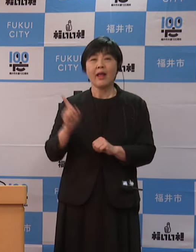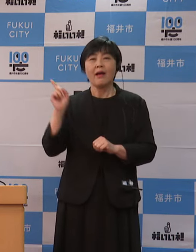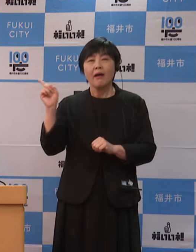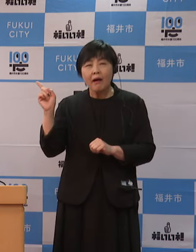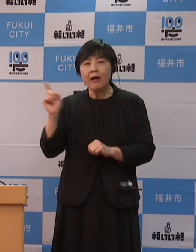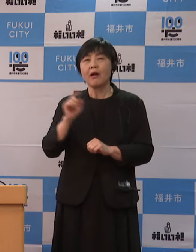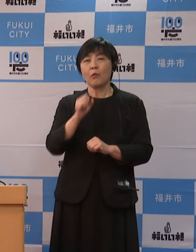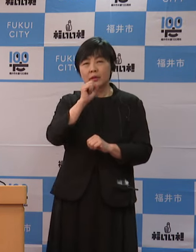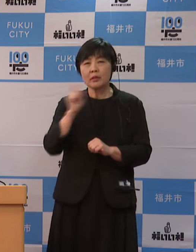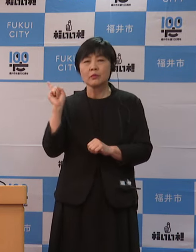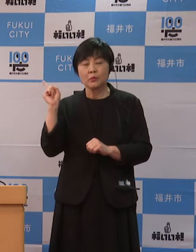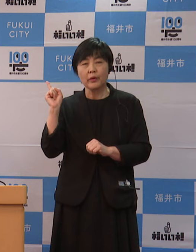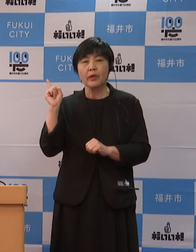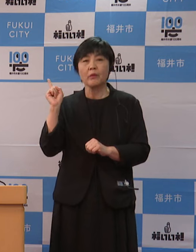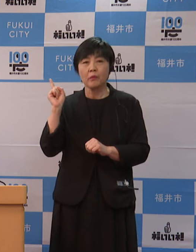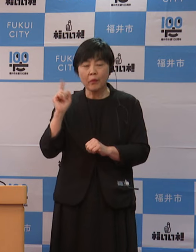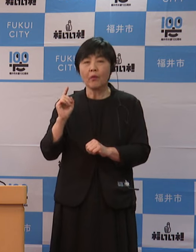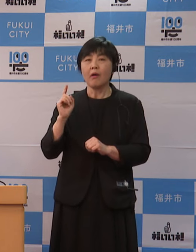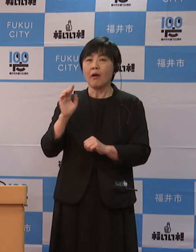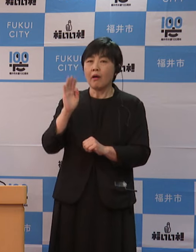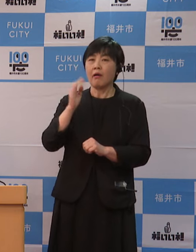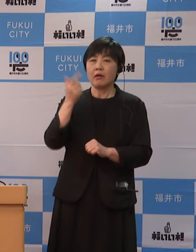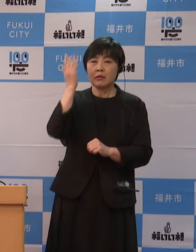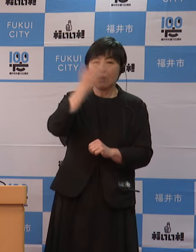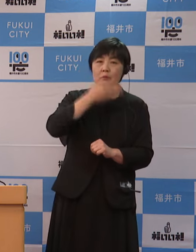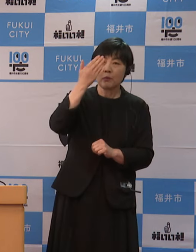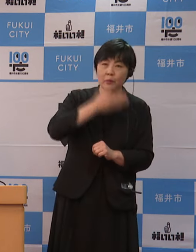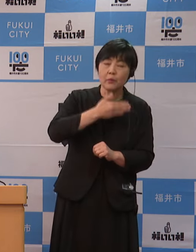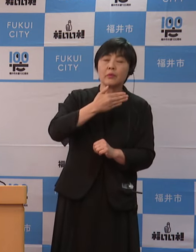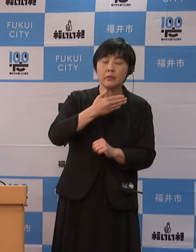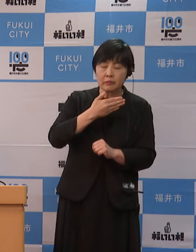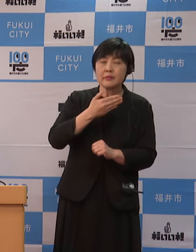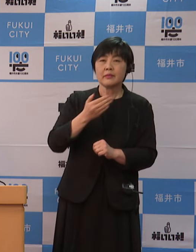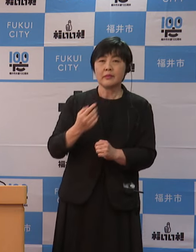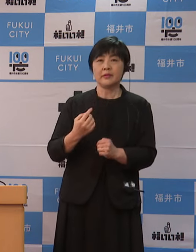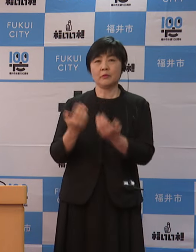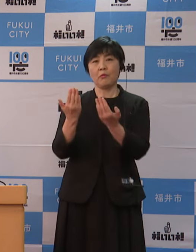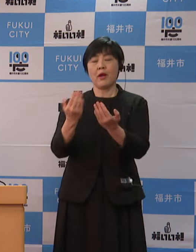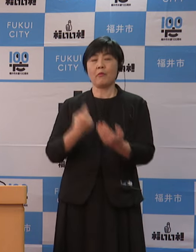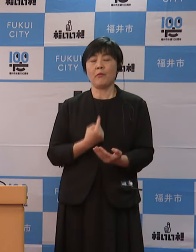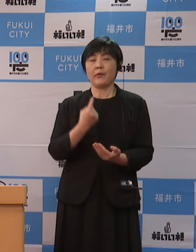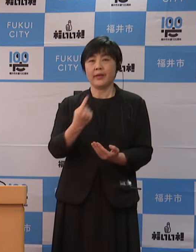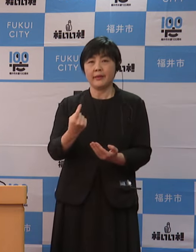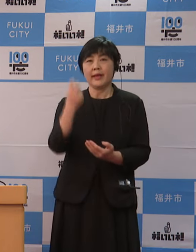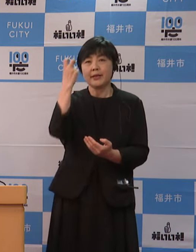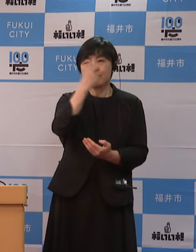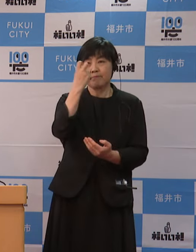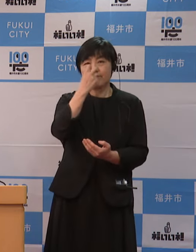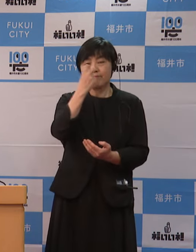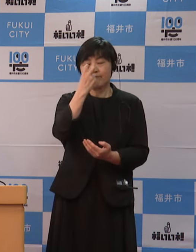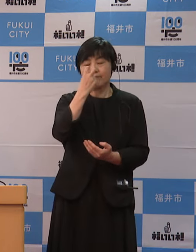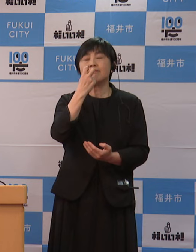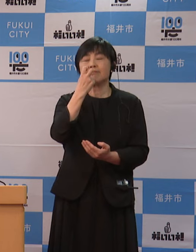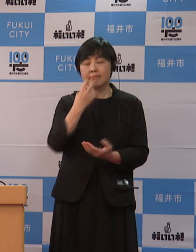ったような形で、お話を聞きながら学校を訪問して調査をしてきたということであります。